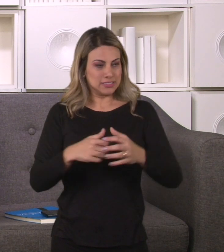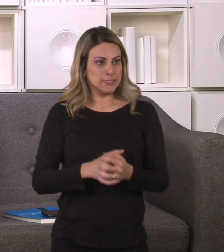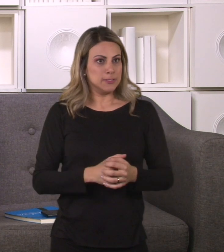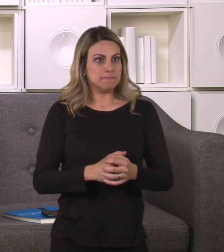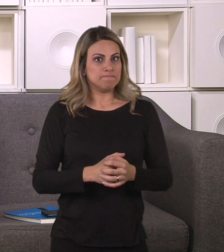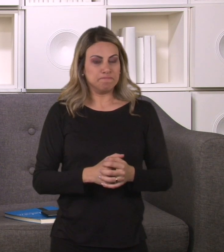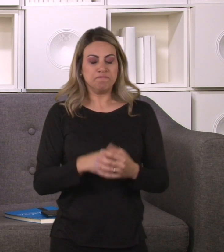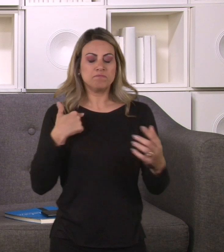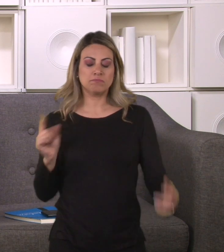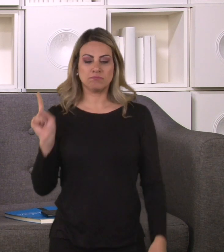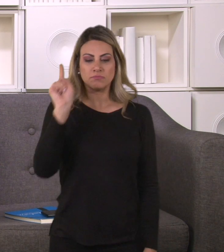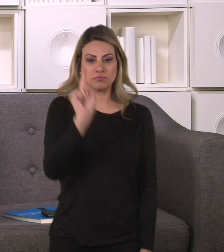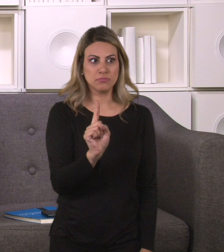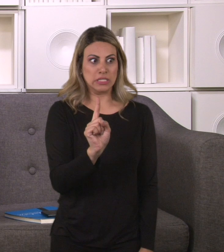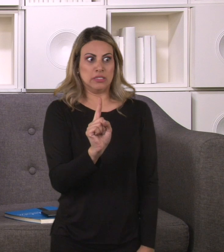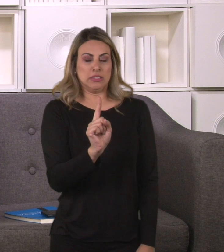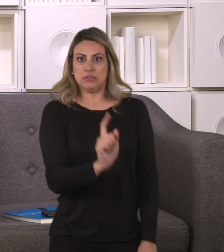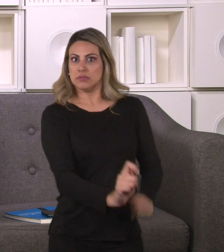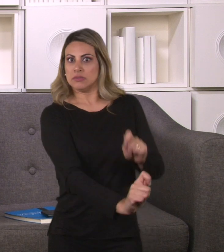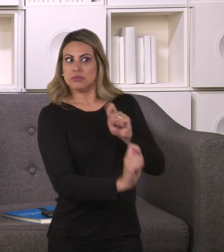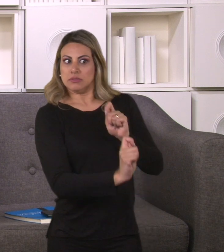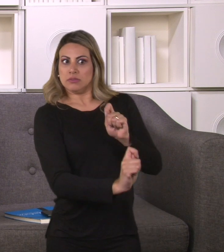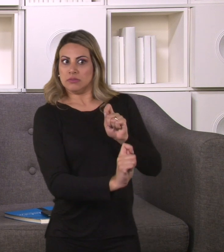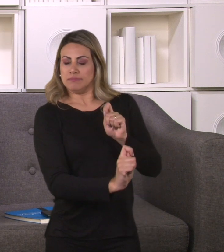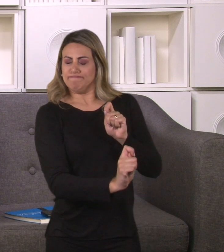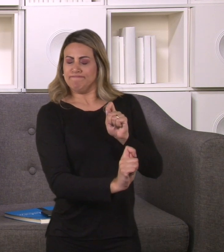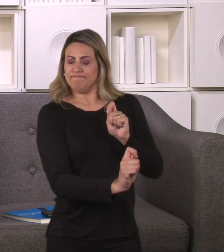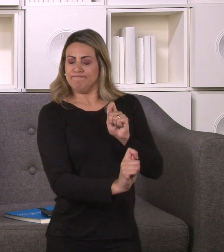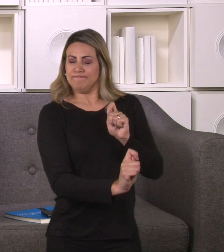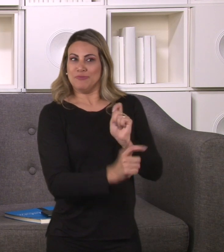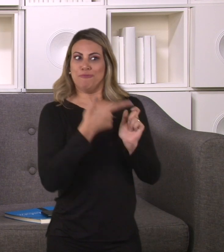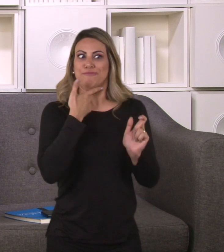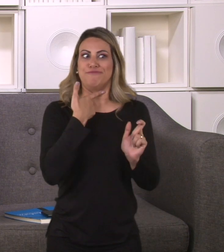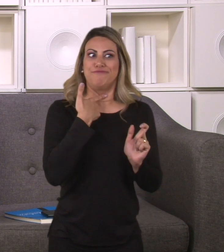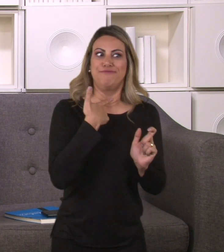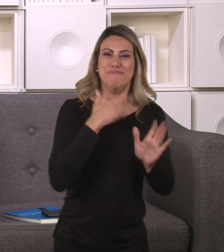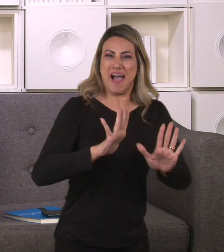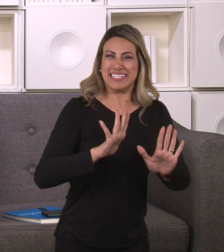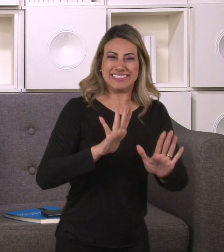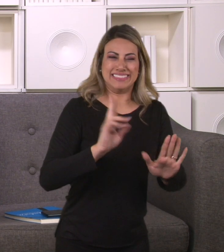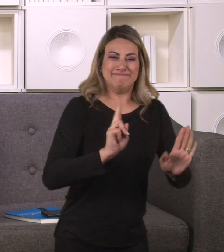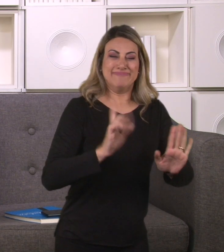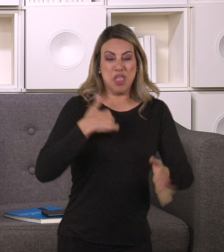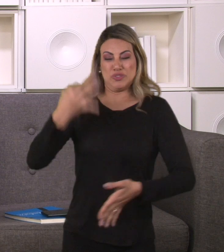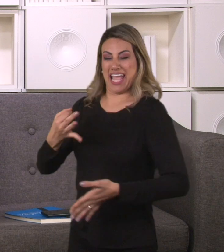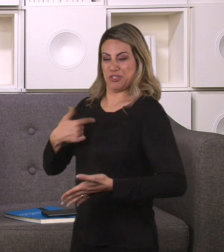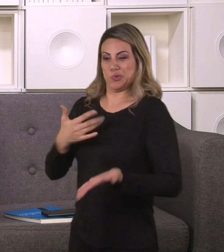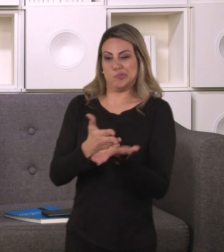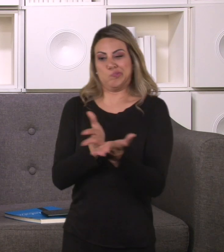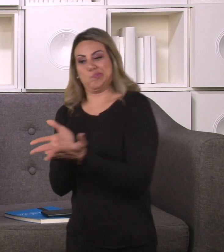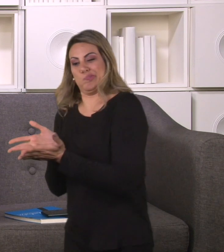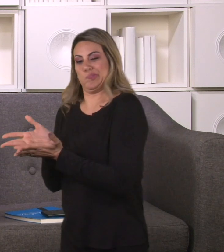escolher entre fazer o que deve ser feito e fazer besteira, como é que você consegue não fazer a